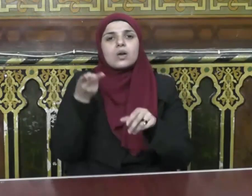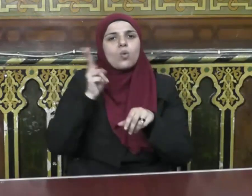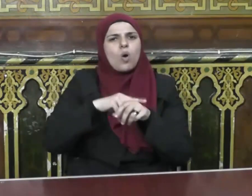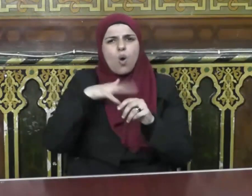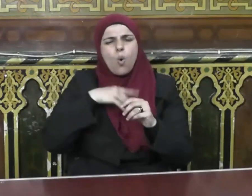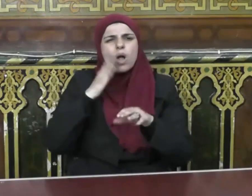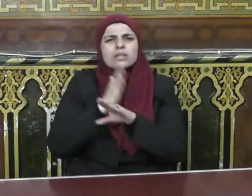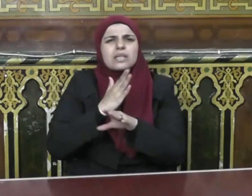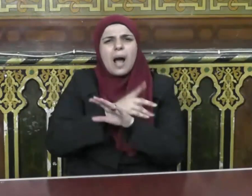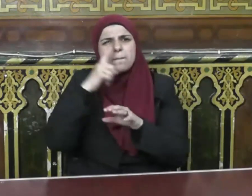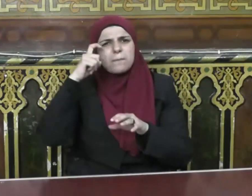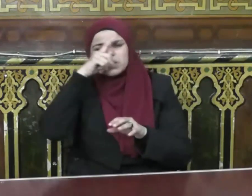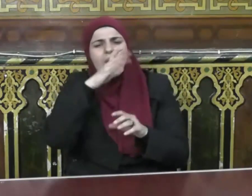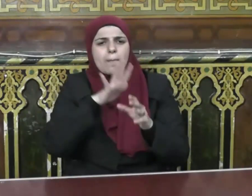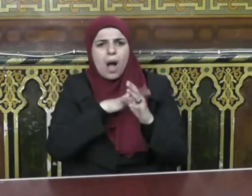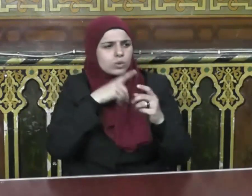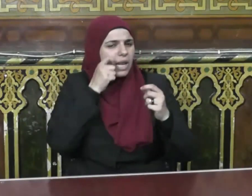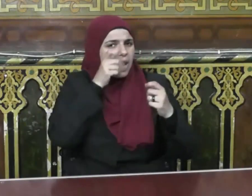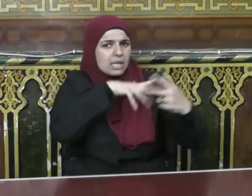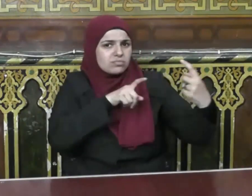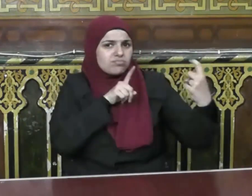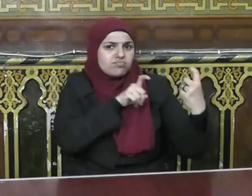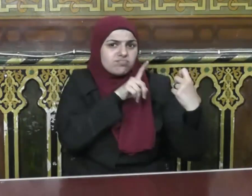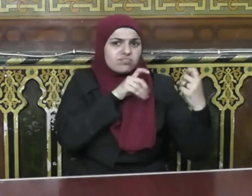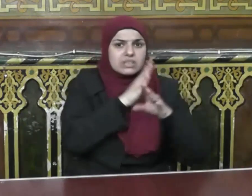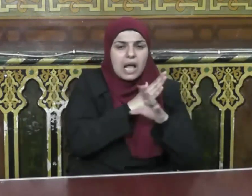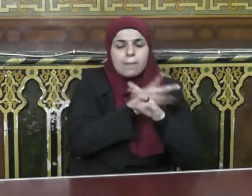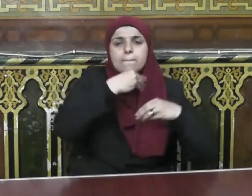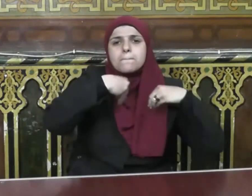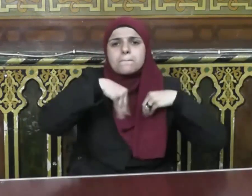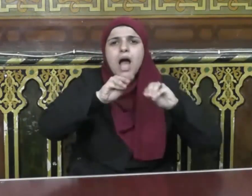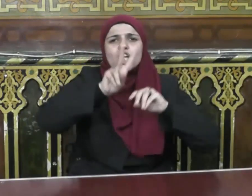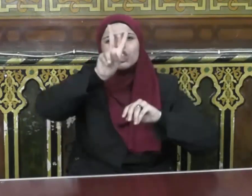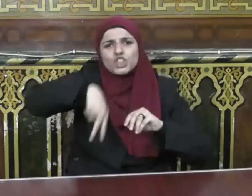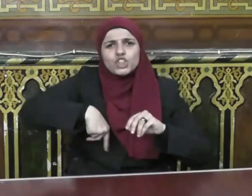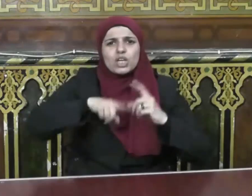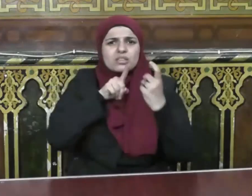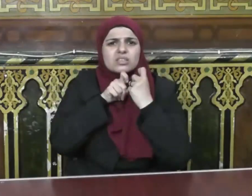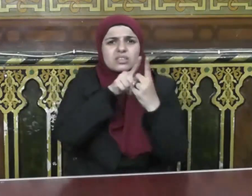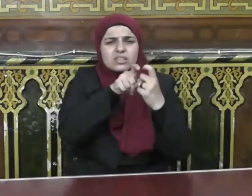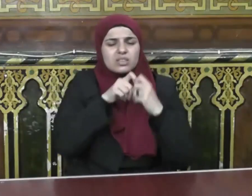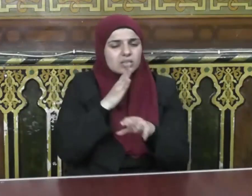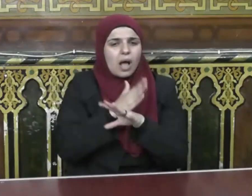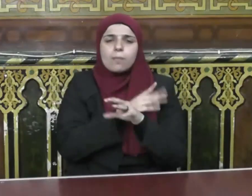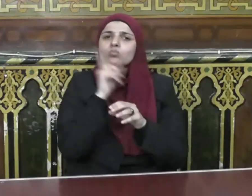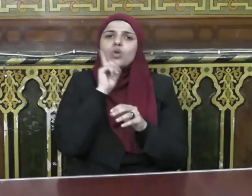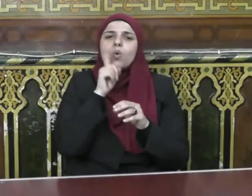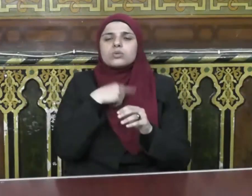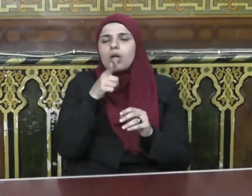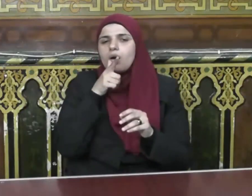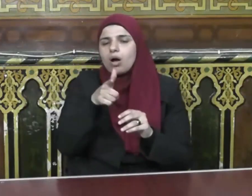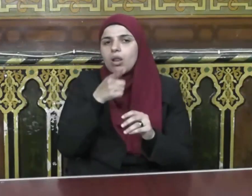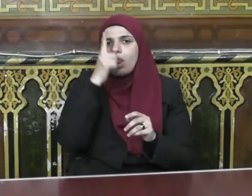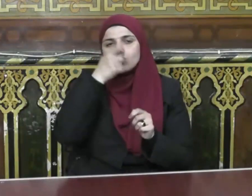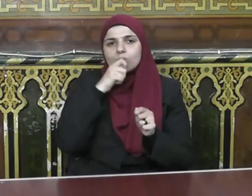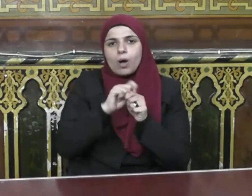المشقة والحرج بين الناس في البيع والشراء والاقتضاء. فقال سبحانه: يا أيها